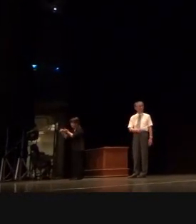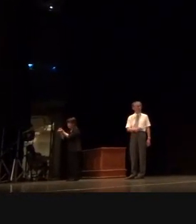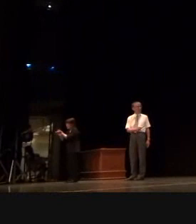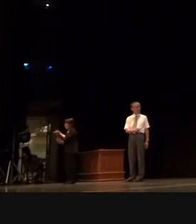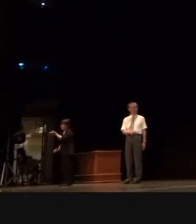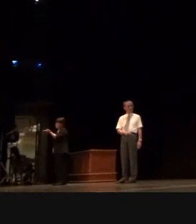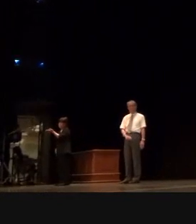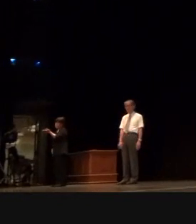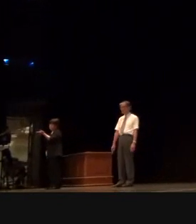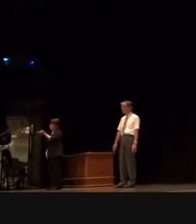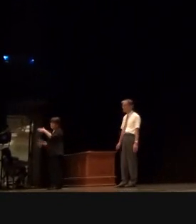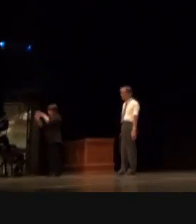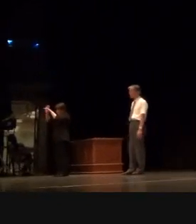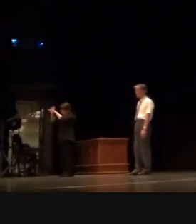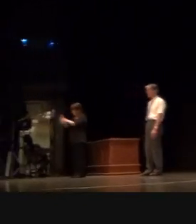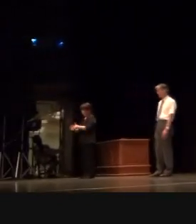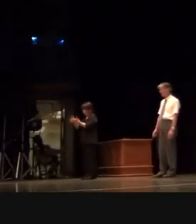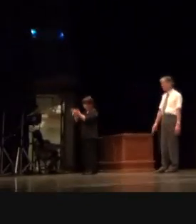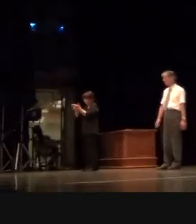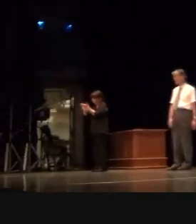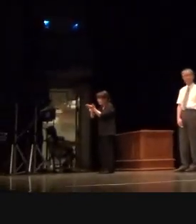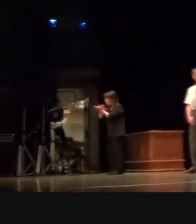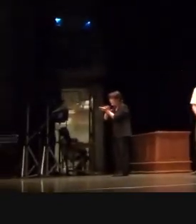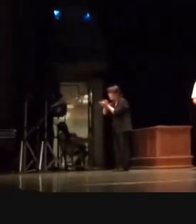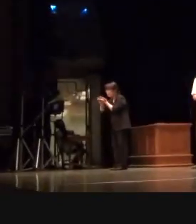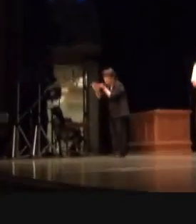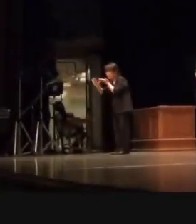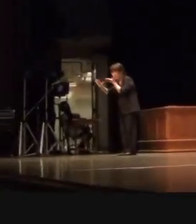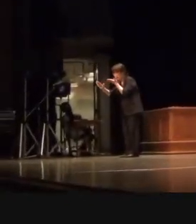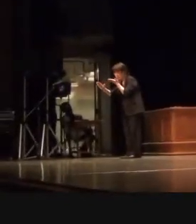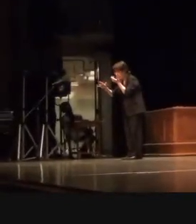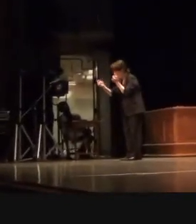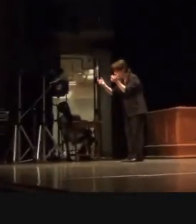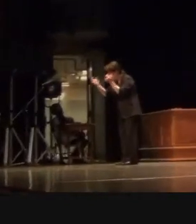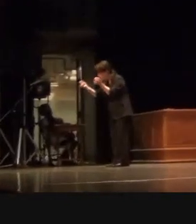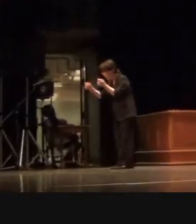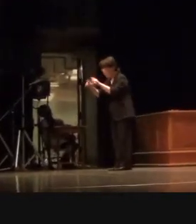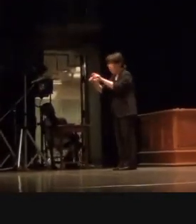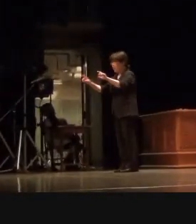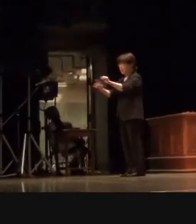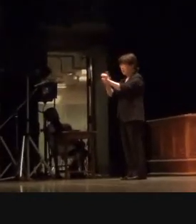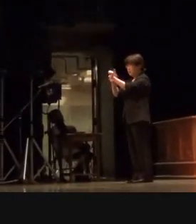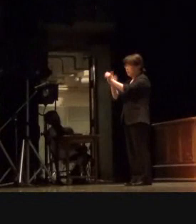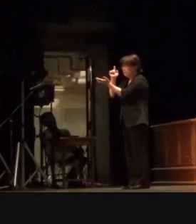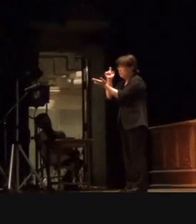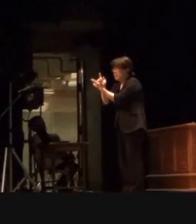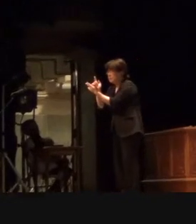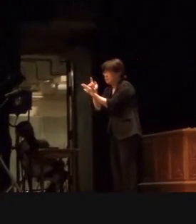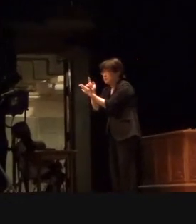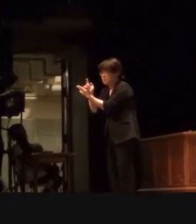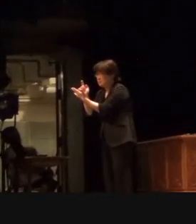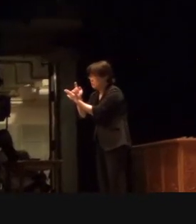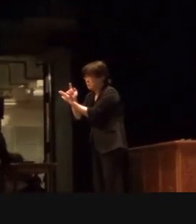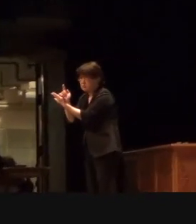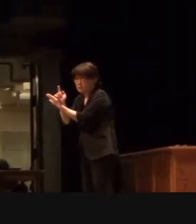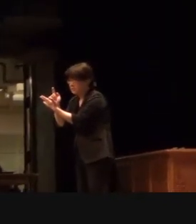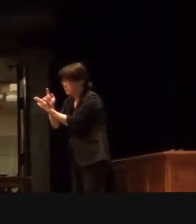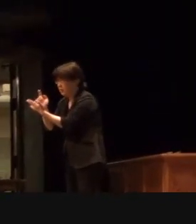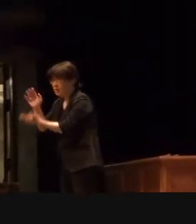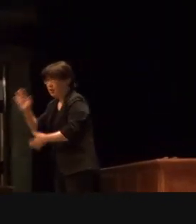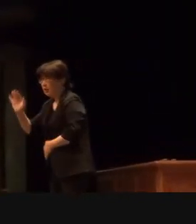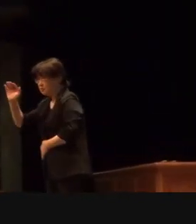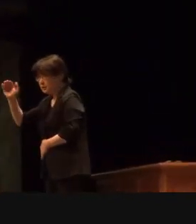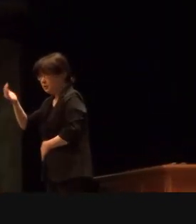なんとなく、まあ、文言は綺麗だに読めますけれども、平和の目的に限りなんてあっても実質的